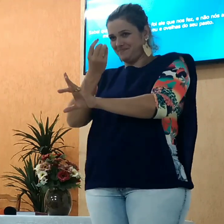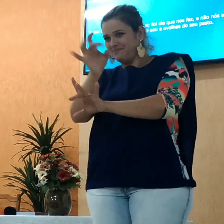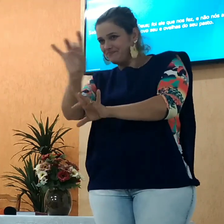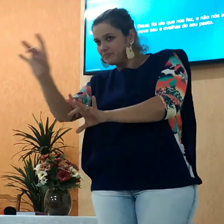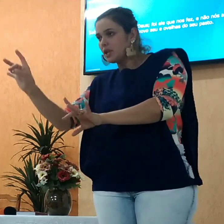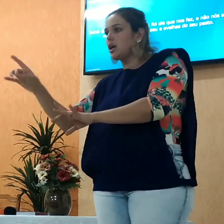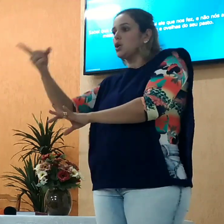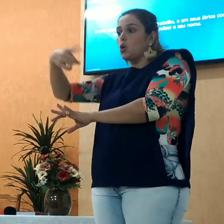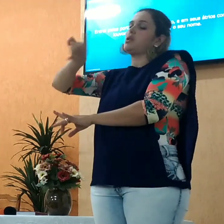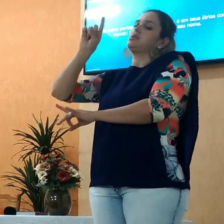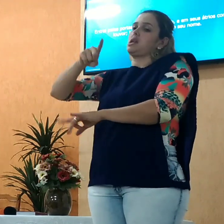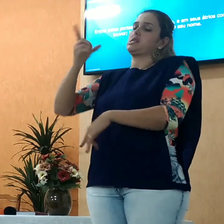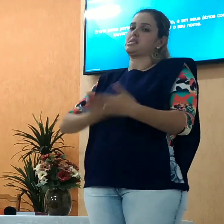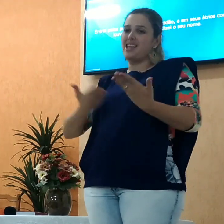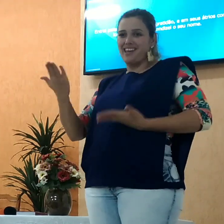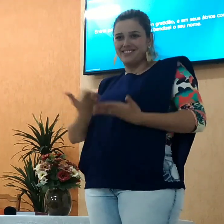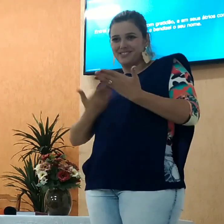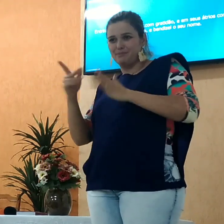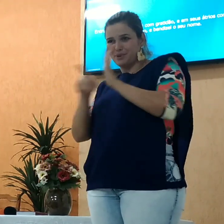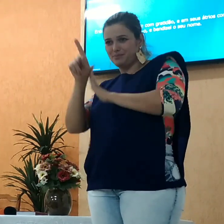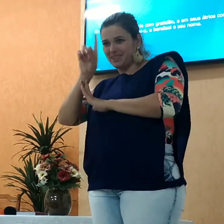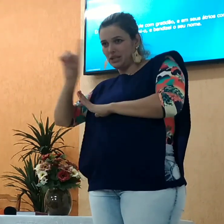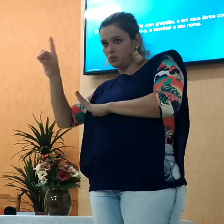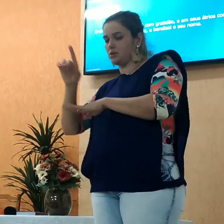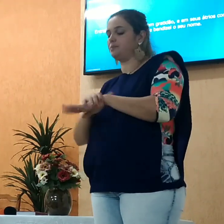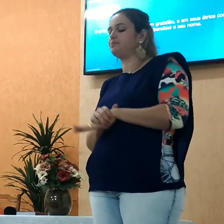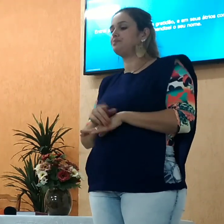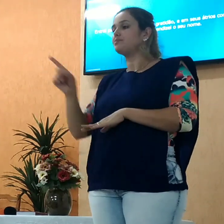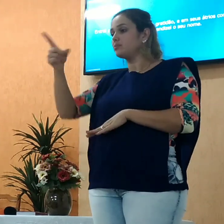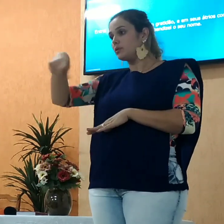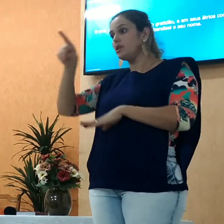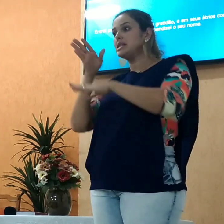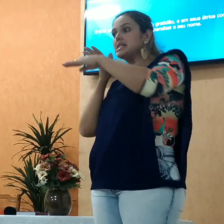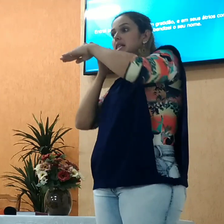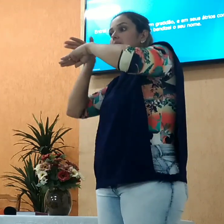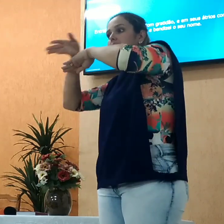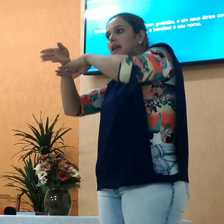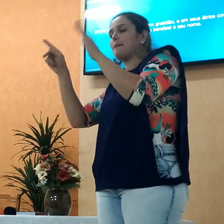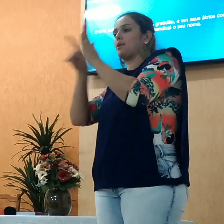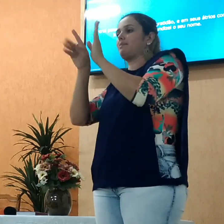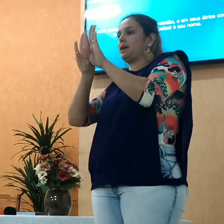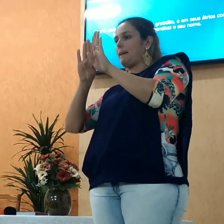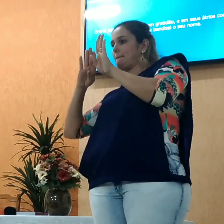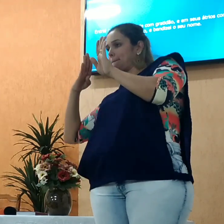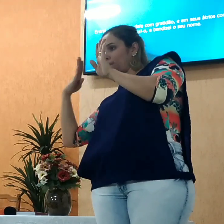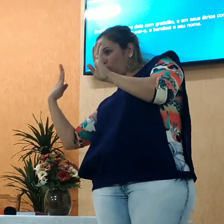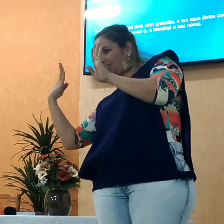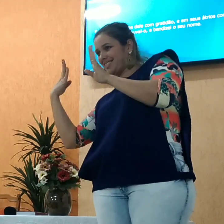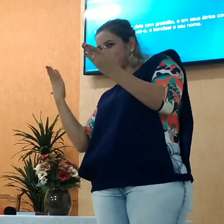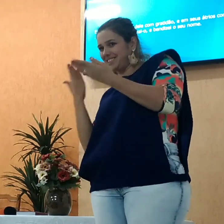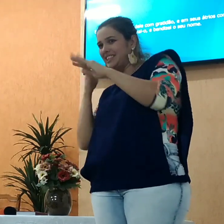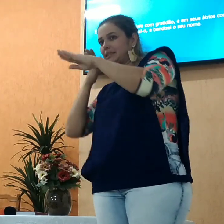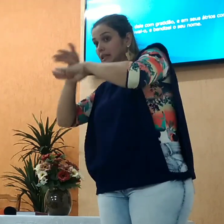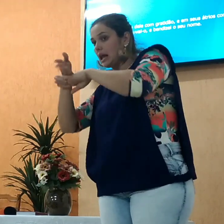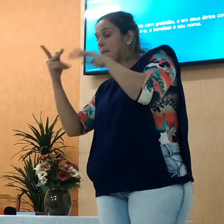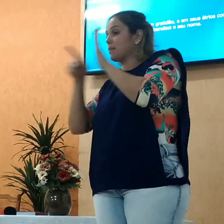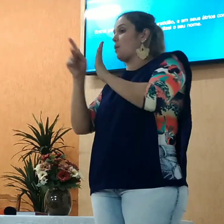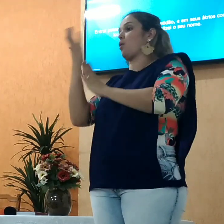seu pastoreio. Entrai por suas portas com ações de graça, nos seus atos com hinos de